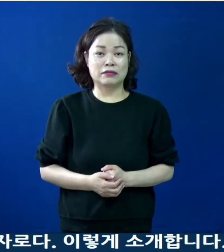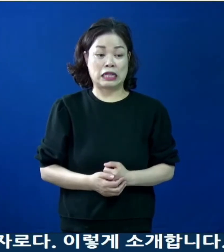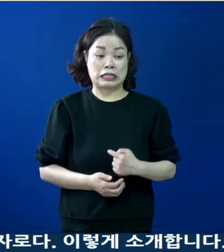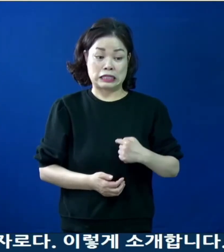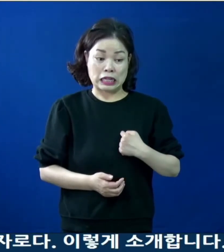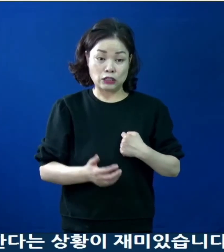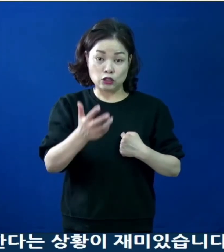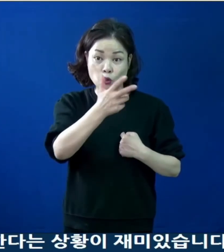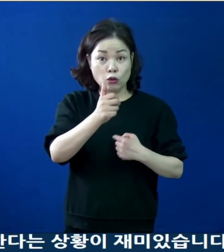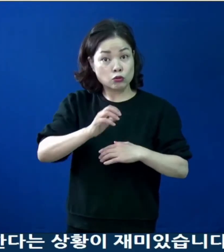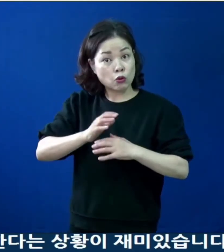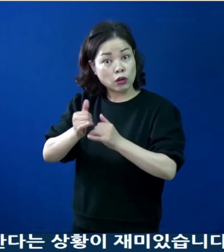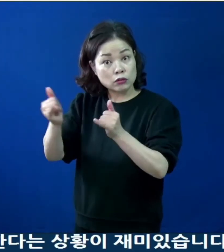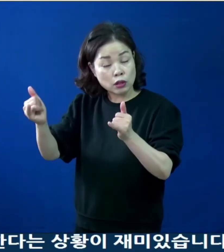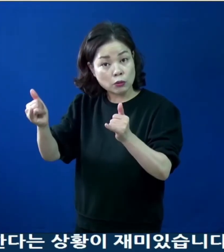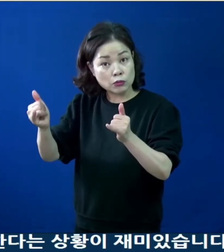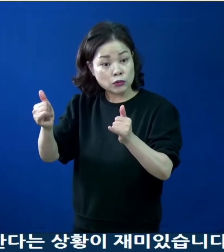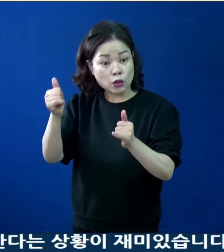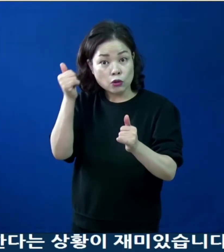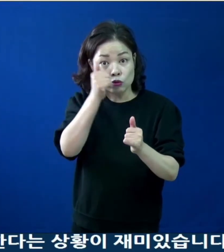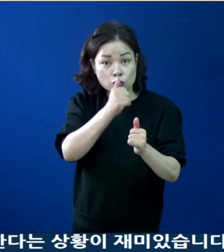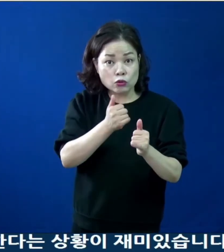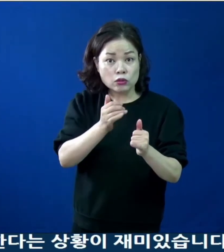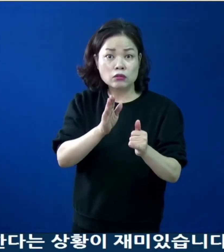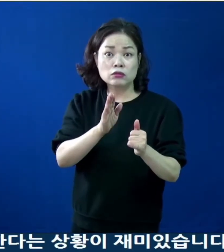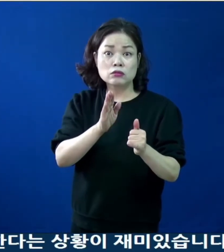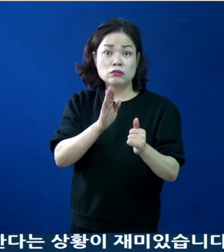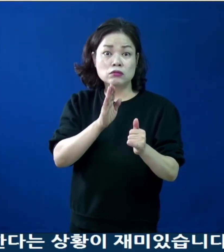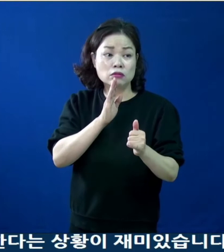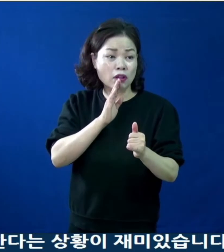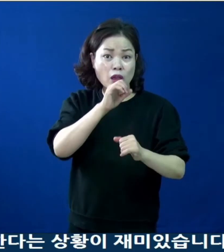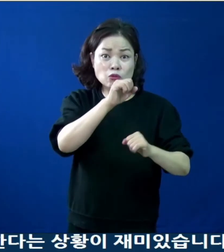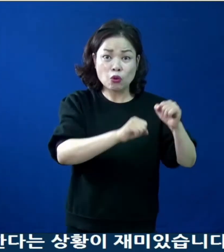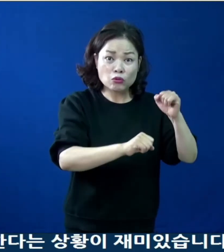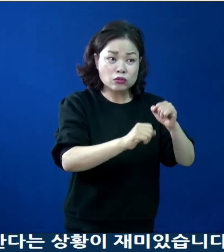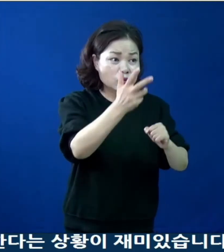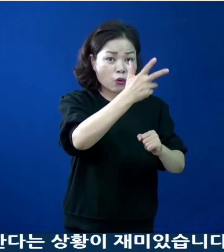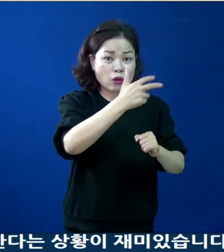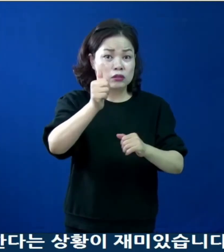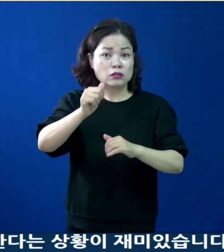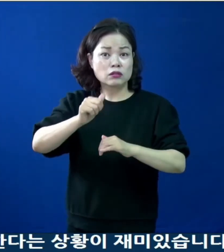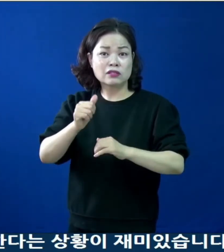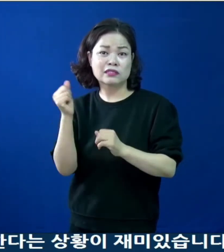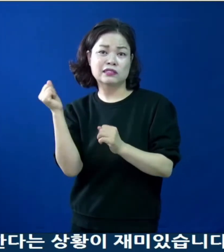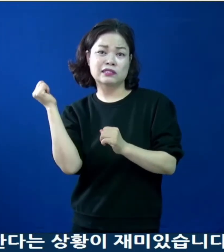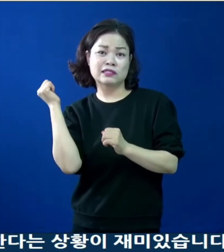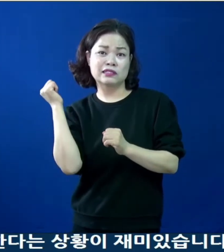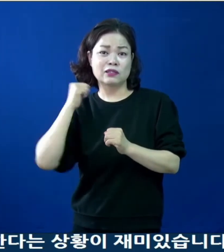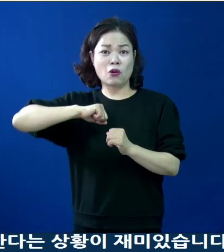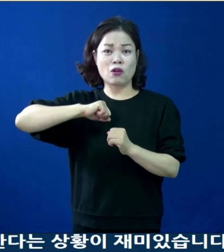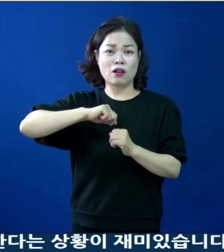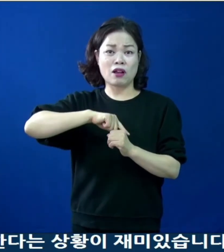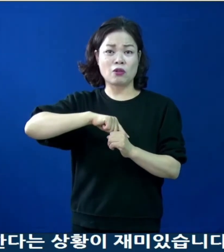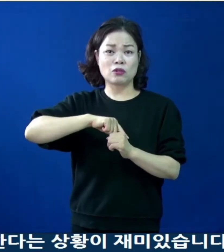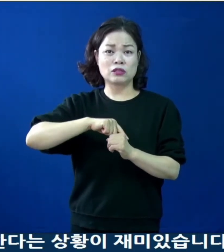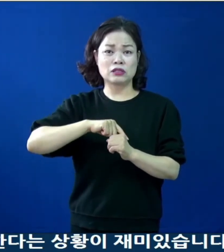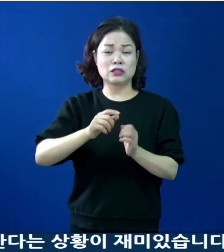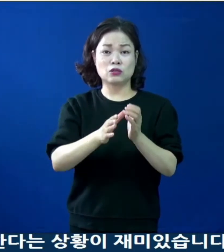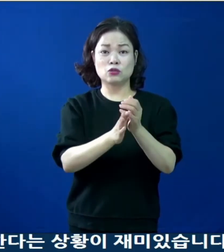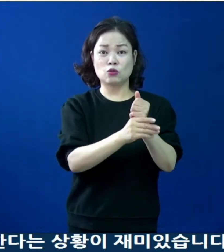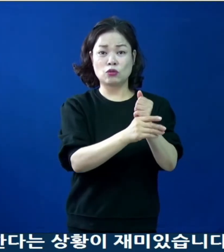자신을 여호와를 경외하는 사람이다라고 소개하면서 정작 그의 행동은 여호와를 거역하고 있는 상황이에요.